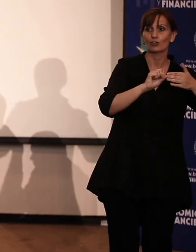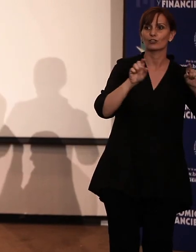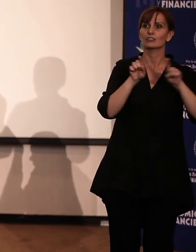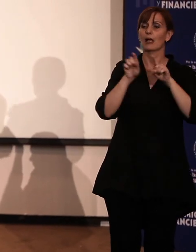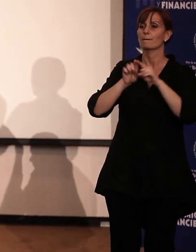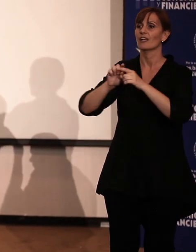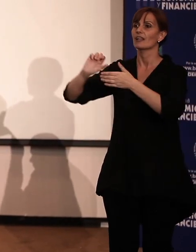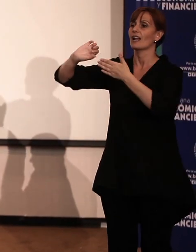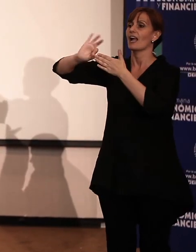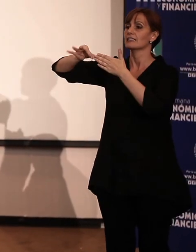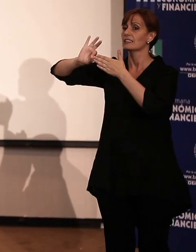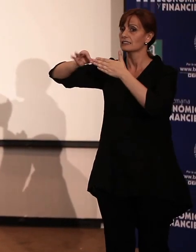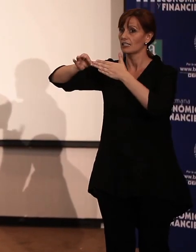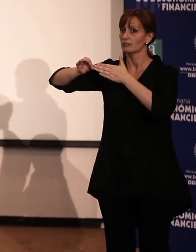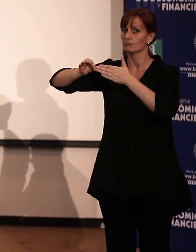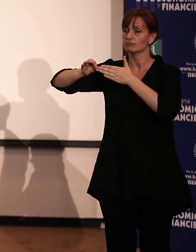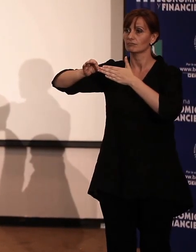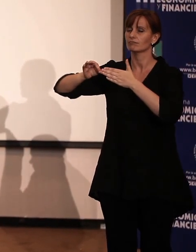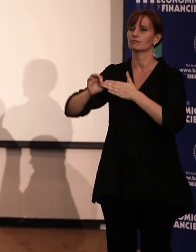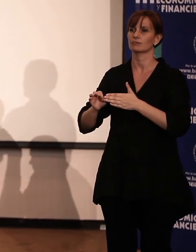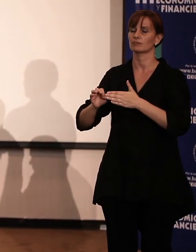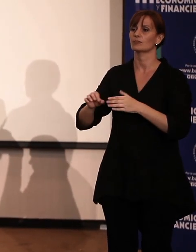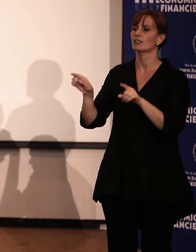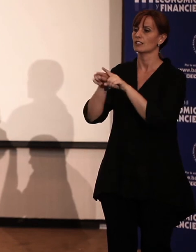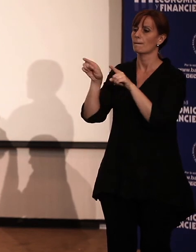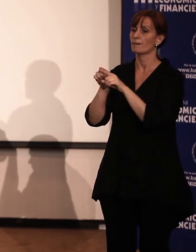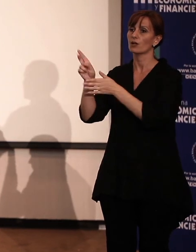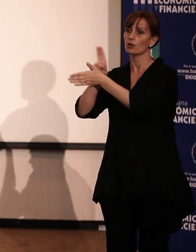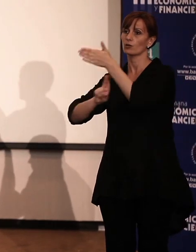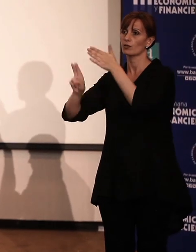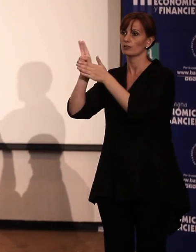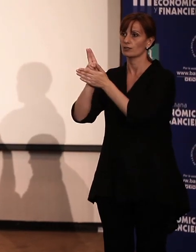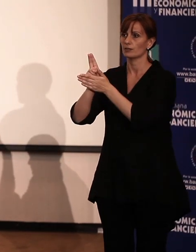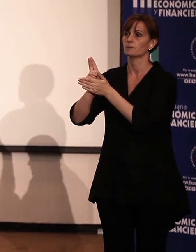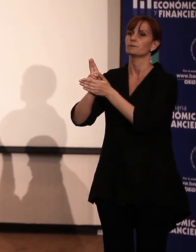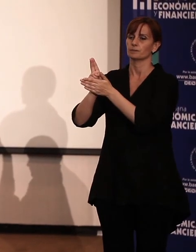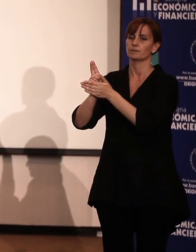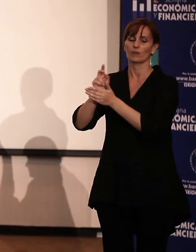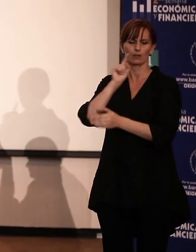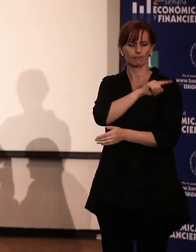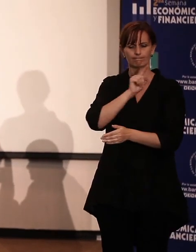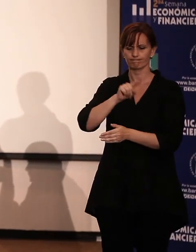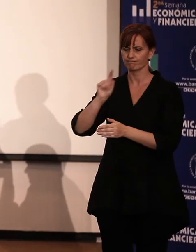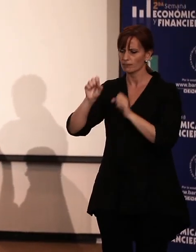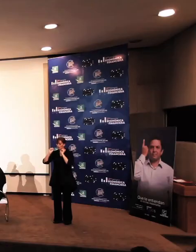¿verdad? que no una PEC y Aniles Rey podían capacitar en lenguas de señas la